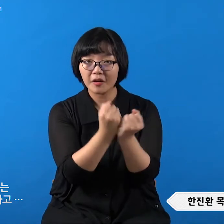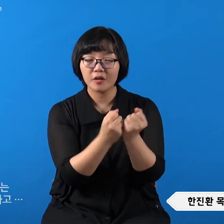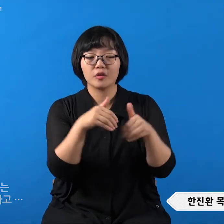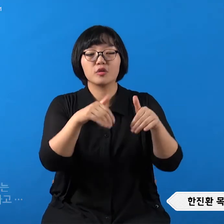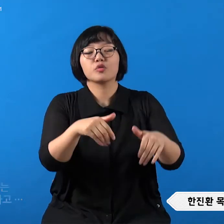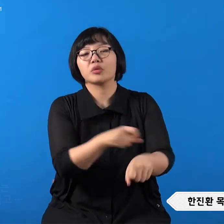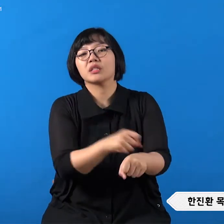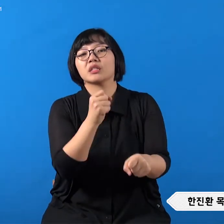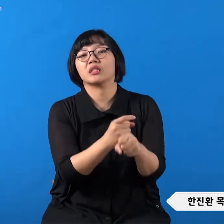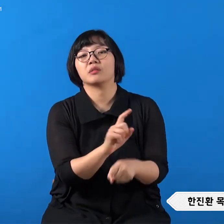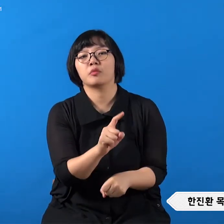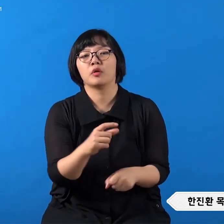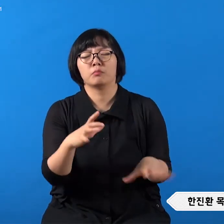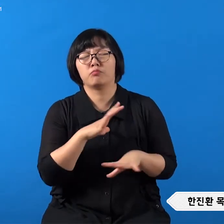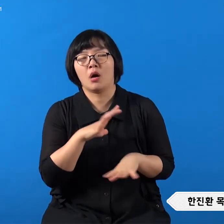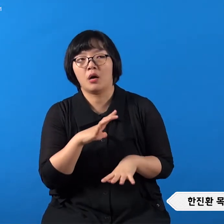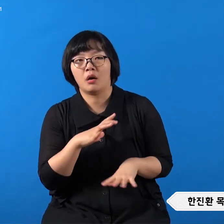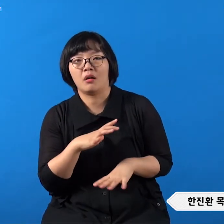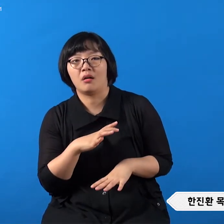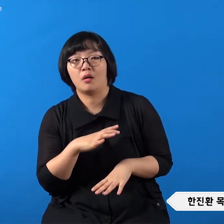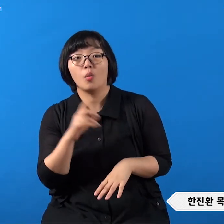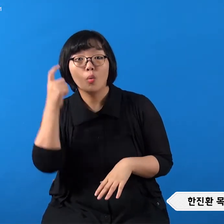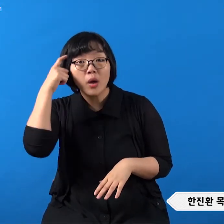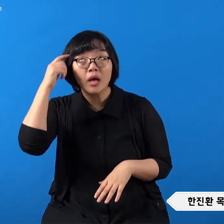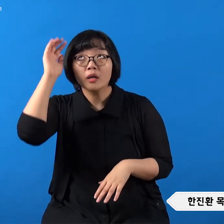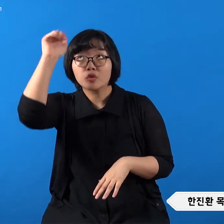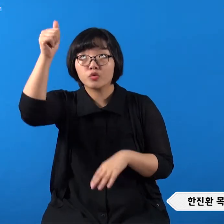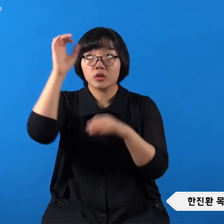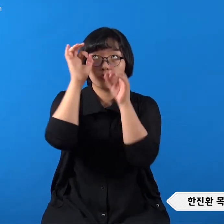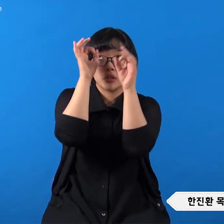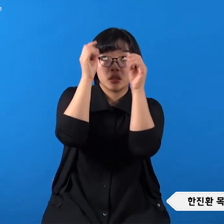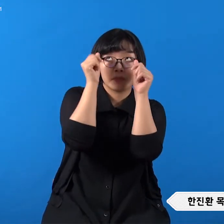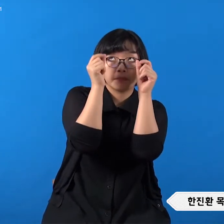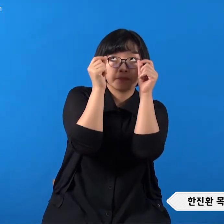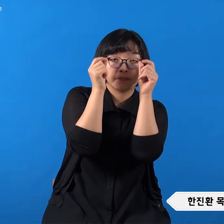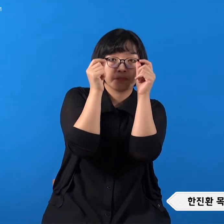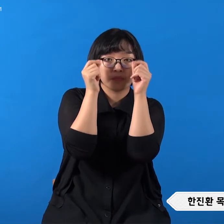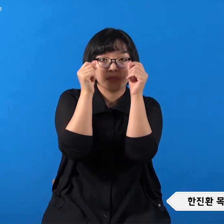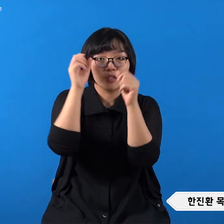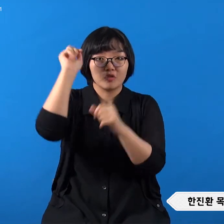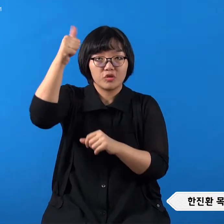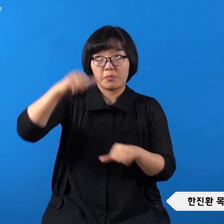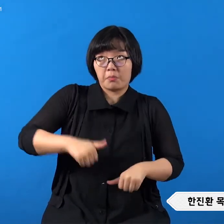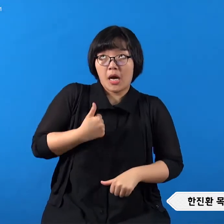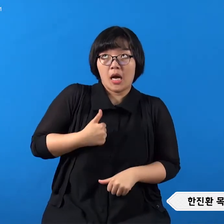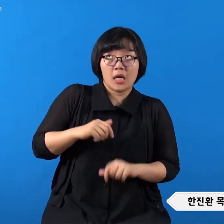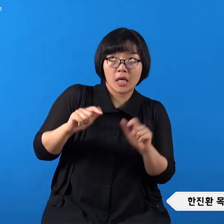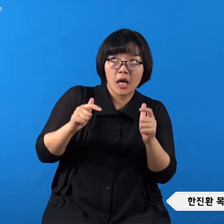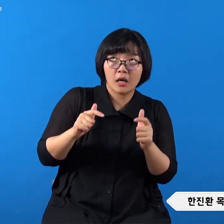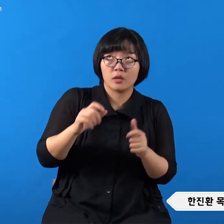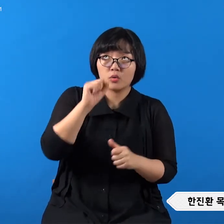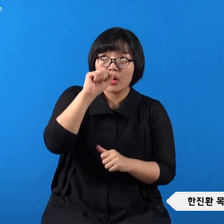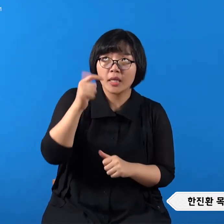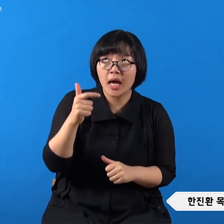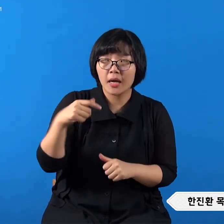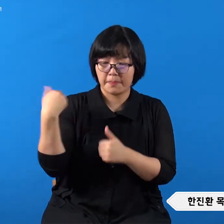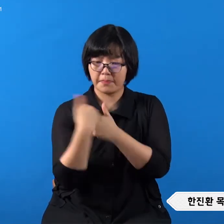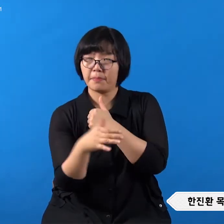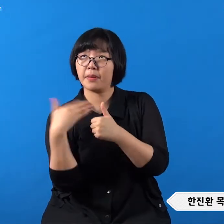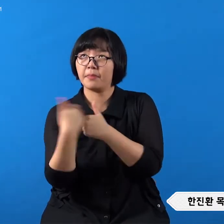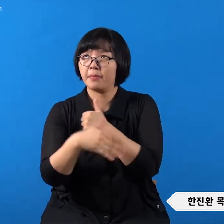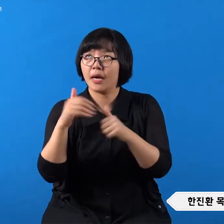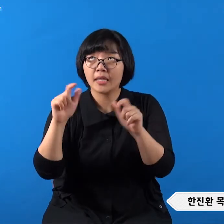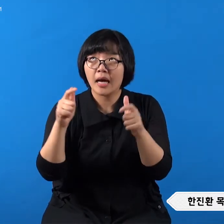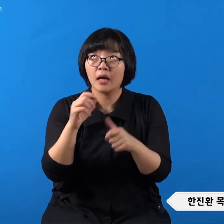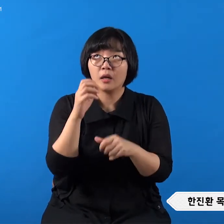것입니다. 늘 주인의 눈치를 살피면서 혹시 주인이 진노하지는 않을까, 주인이 채찍질하지는